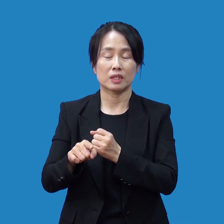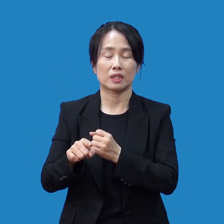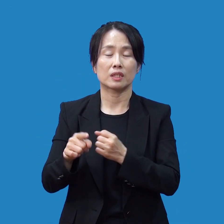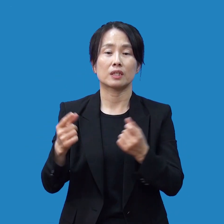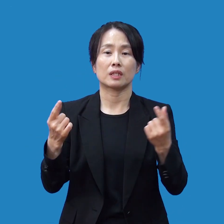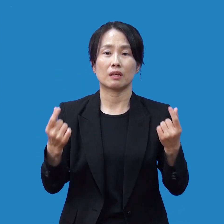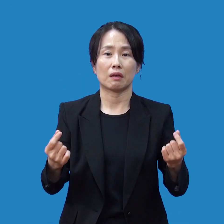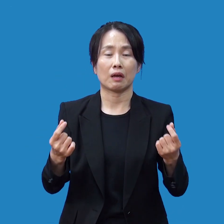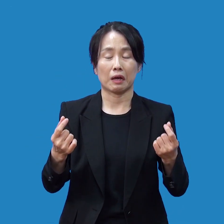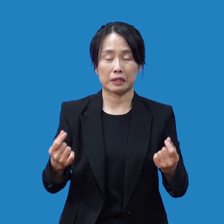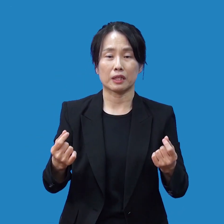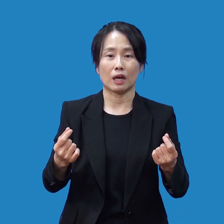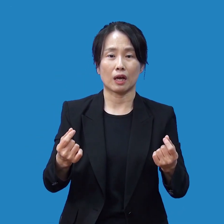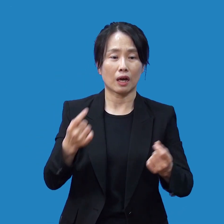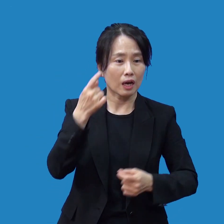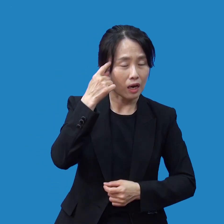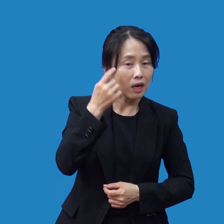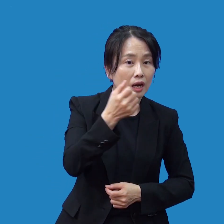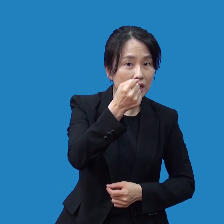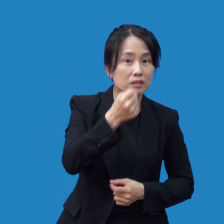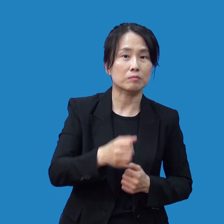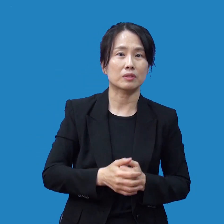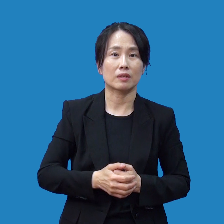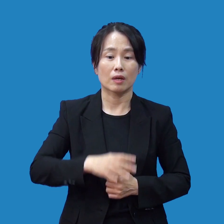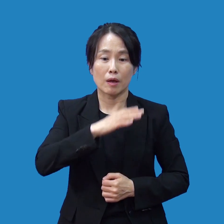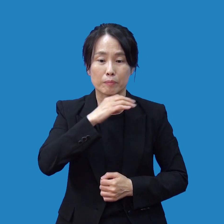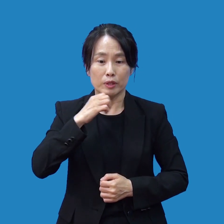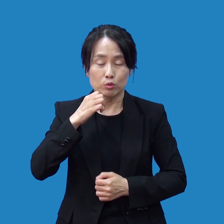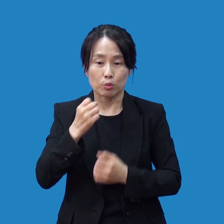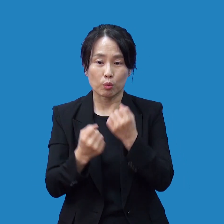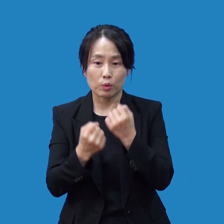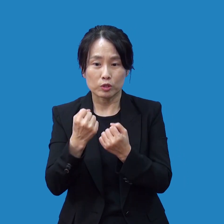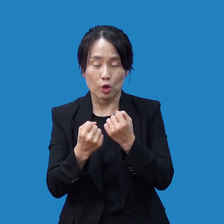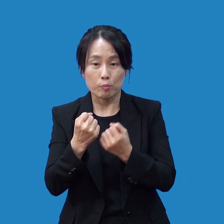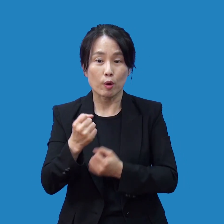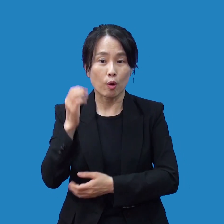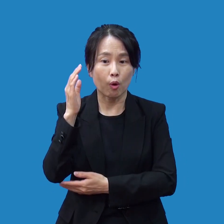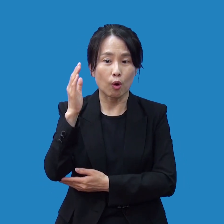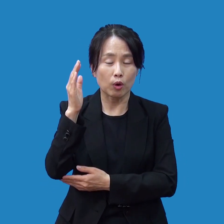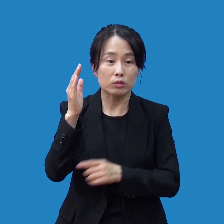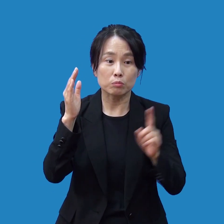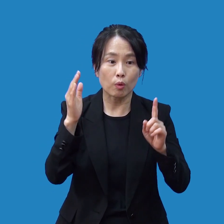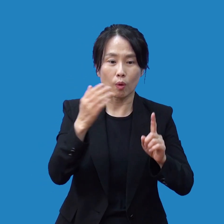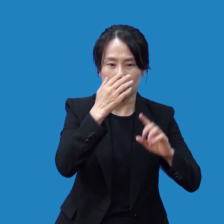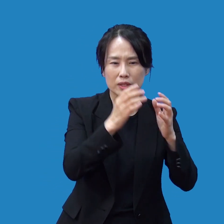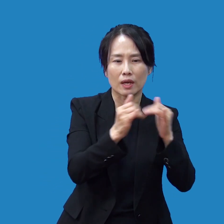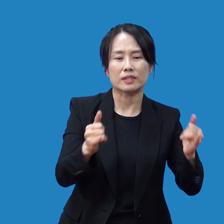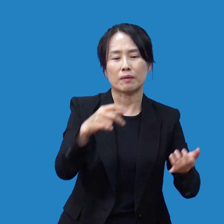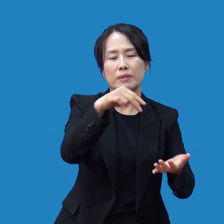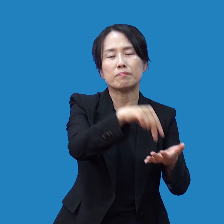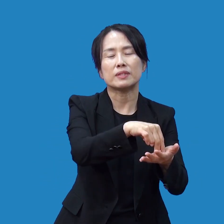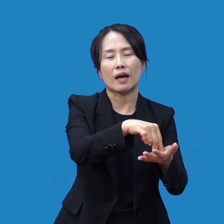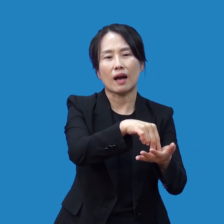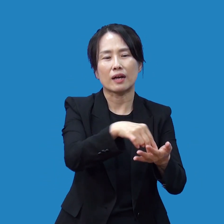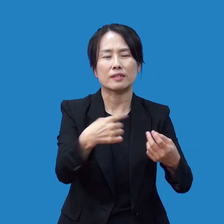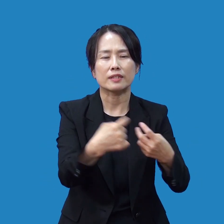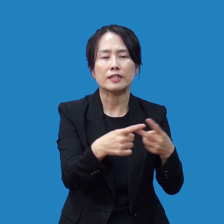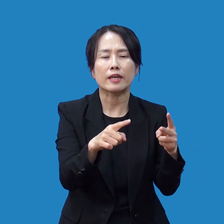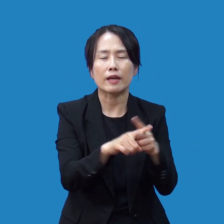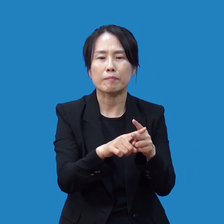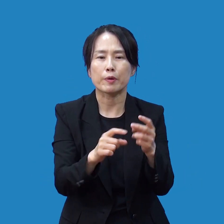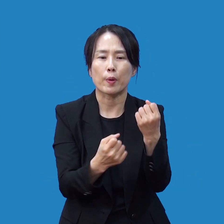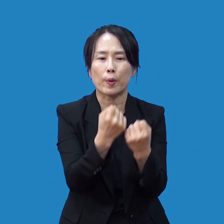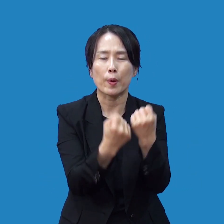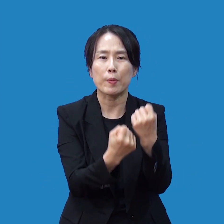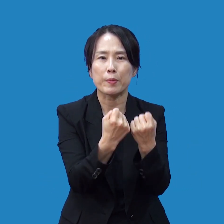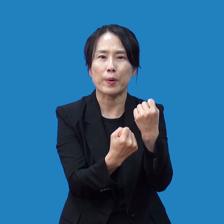베드로의 설명이 굉장히 이 유대인들이 가지고 있는 기본 이해에서부터 하나하나 논리적으로 전개해 나갑니다.